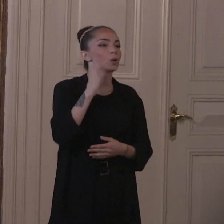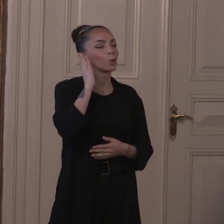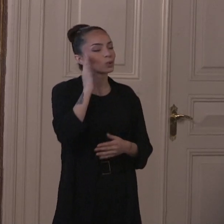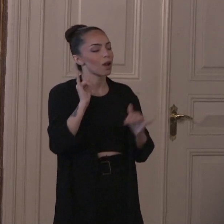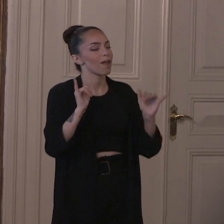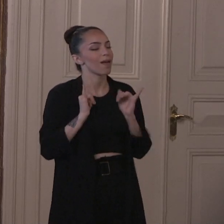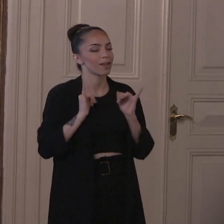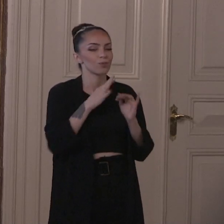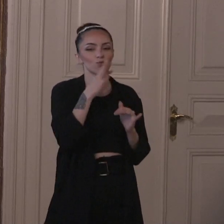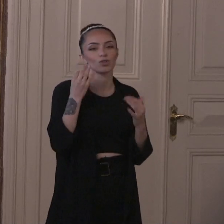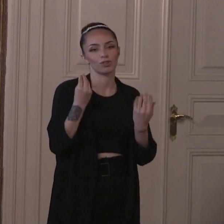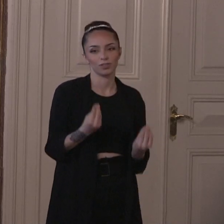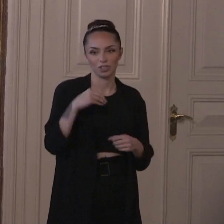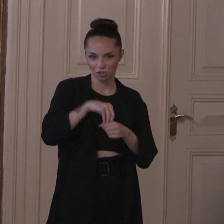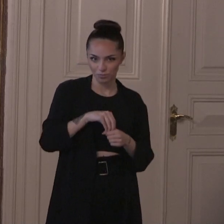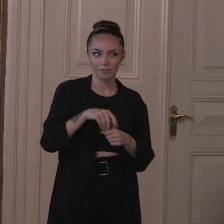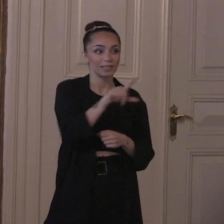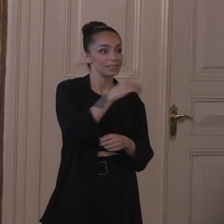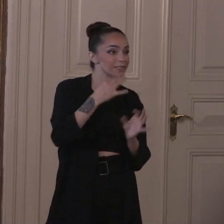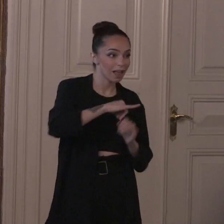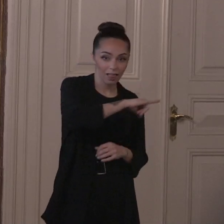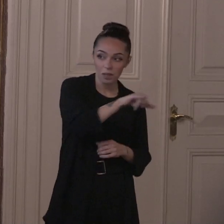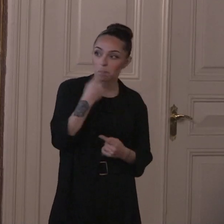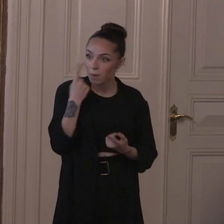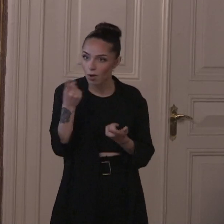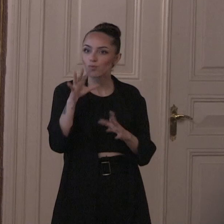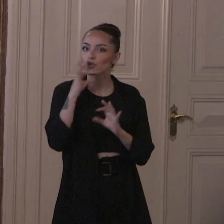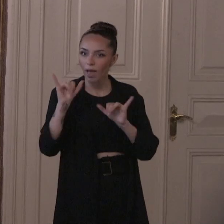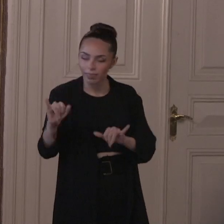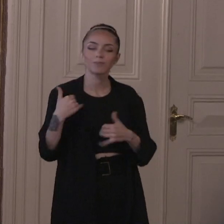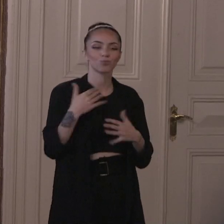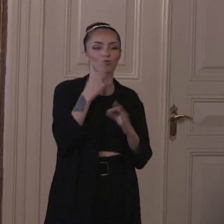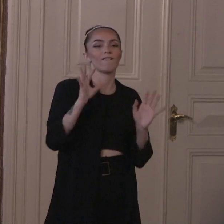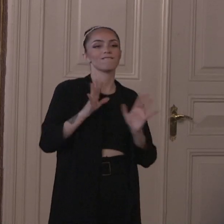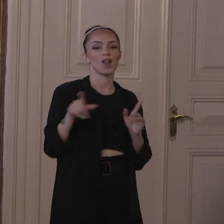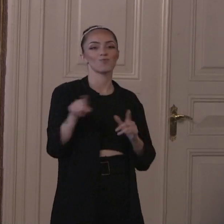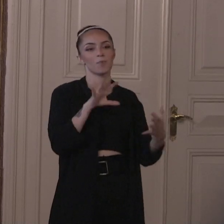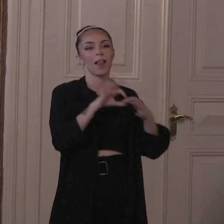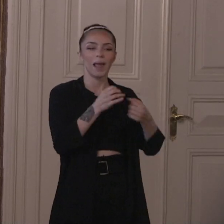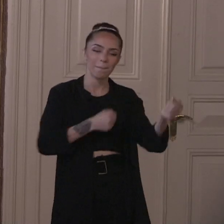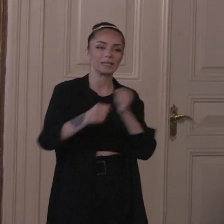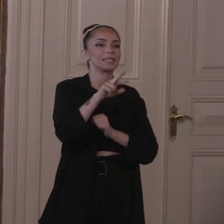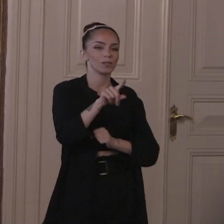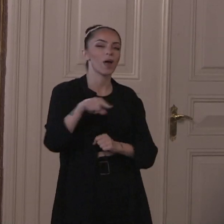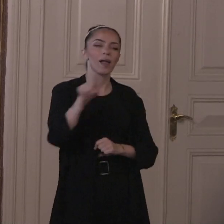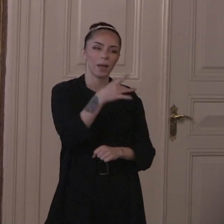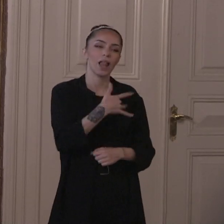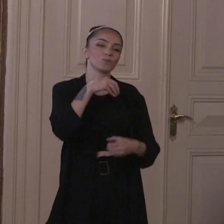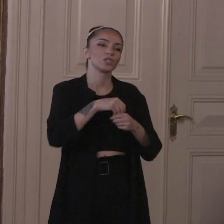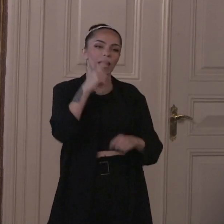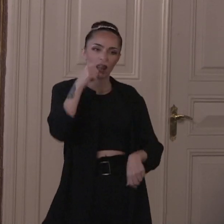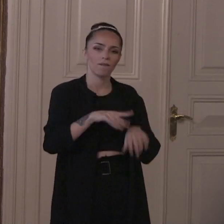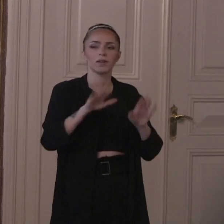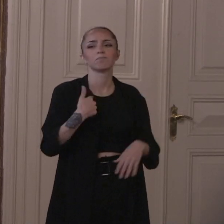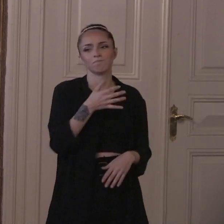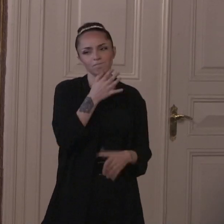ve rahatının etrafında kişilerin huzur ve refahıyla irtibatlı olduğunu, bağlantılı olduğunu bildiğini ve bunu yürekten benimsediğini burada belirtmek